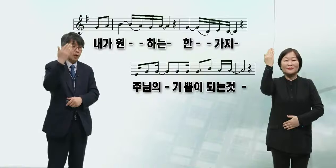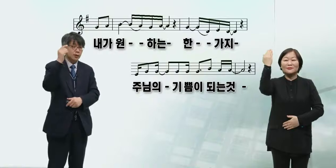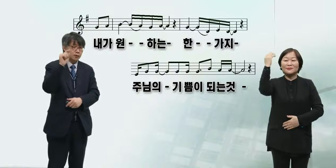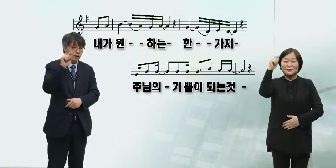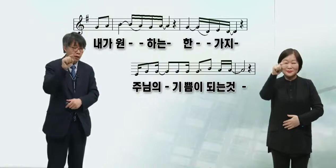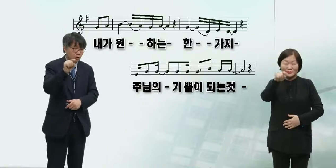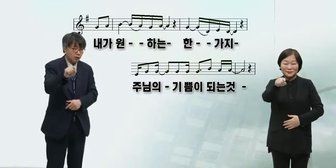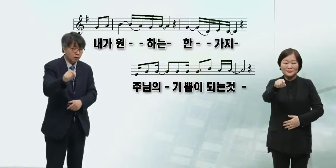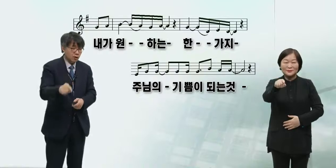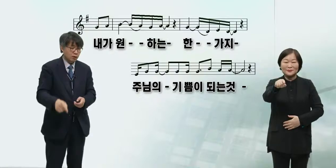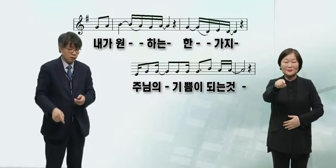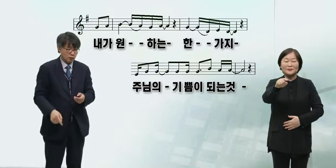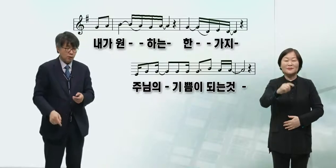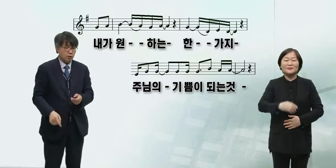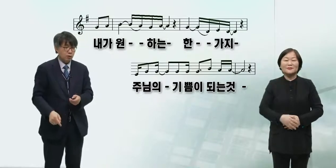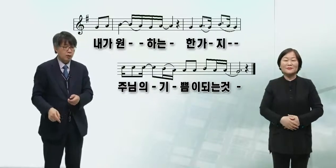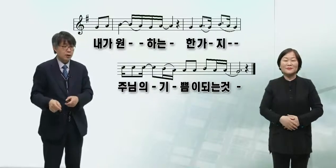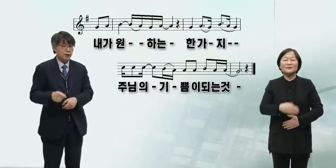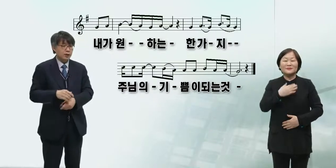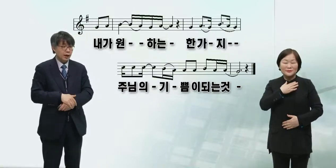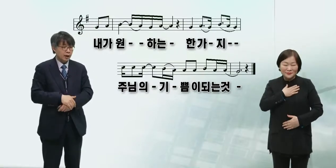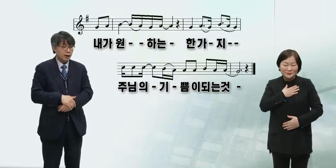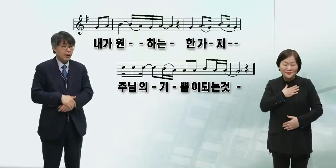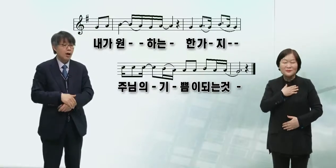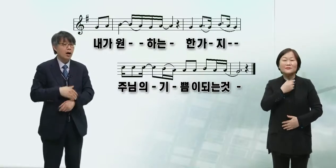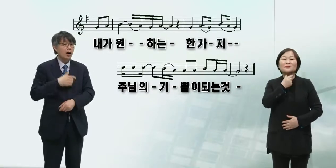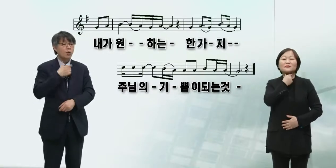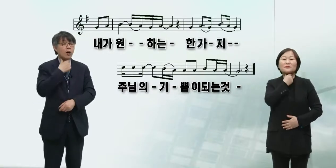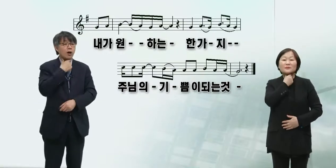되는 것. 내가